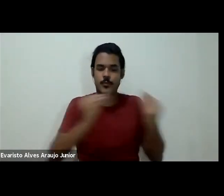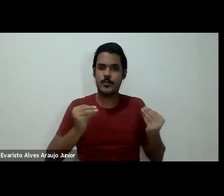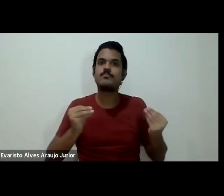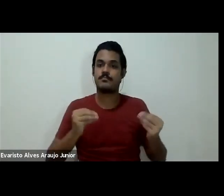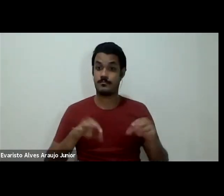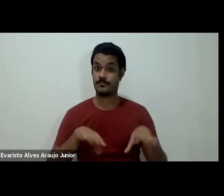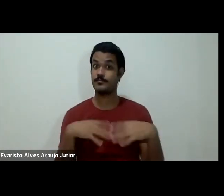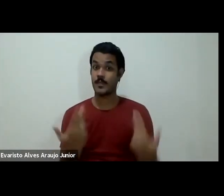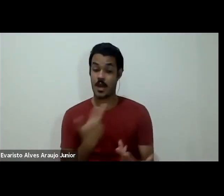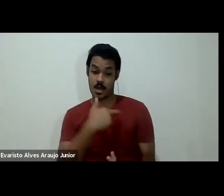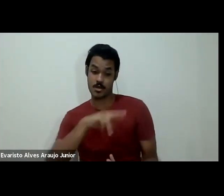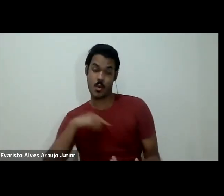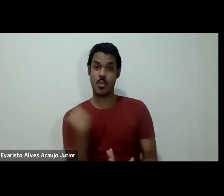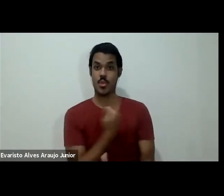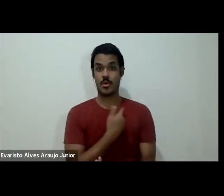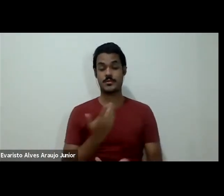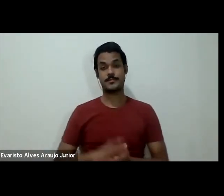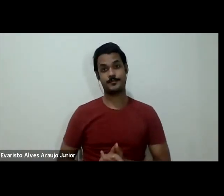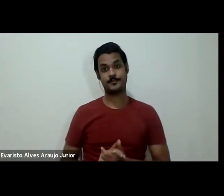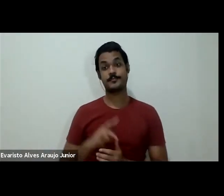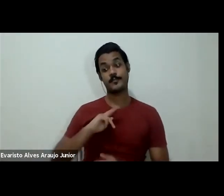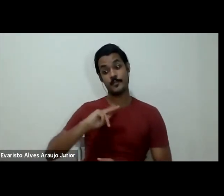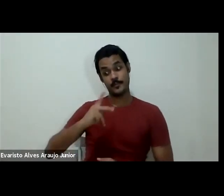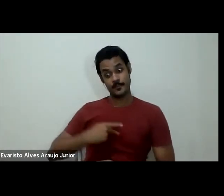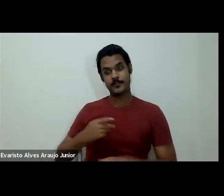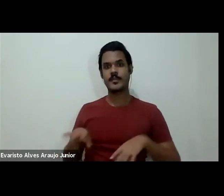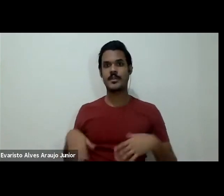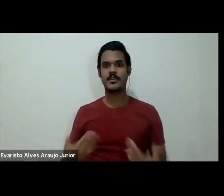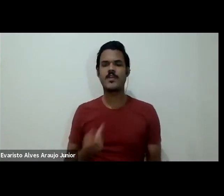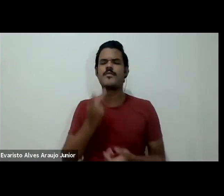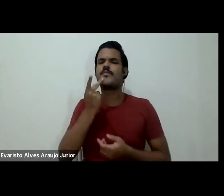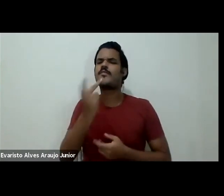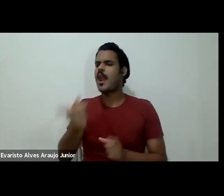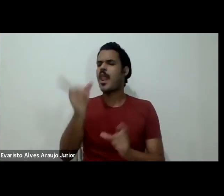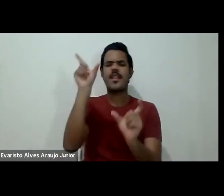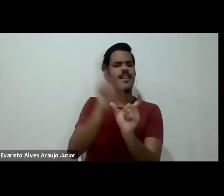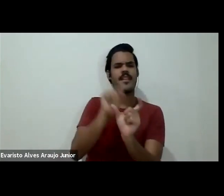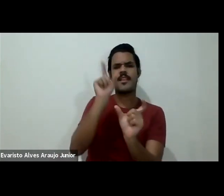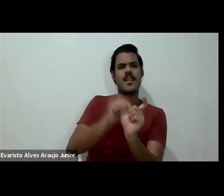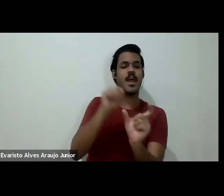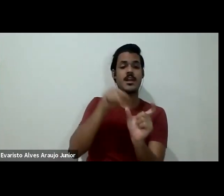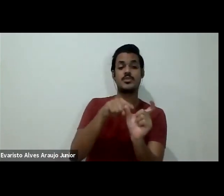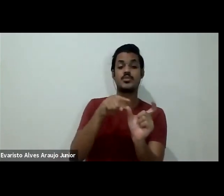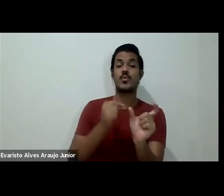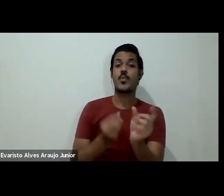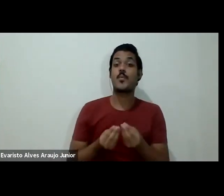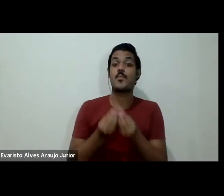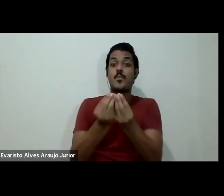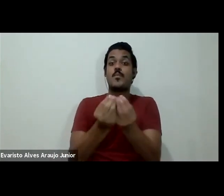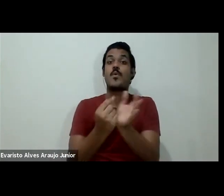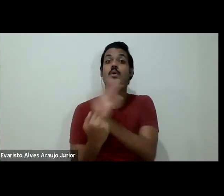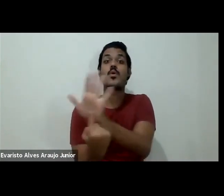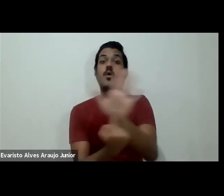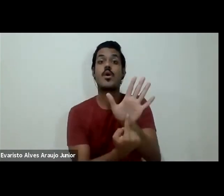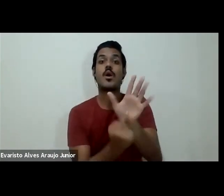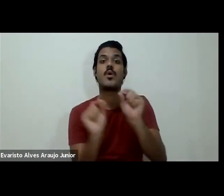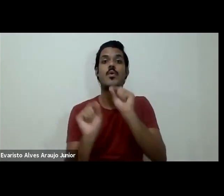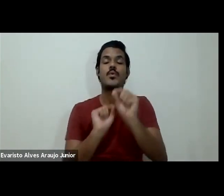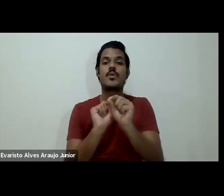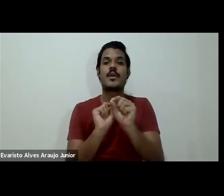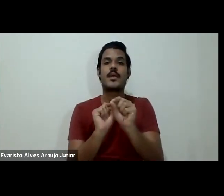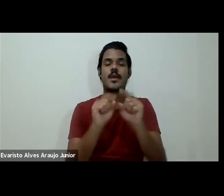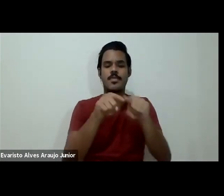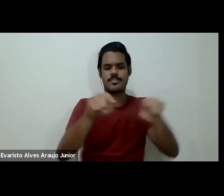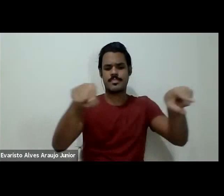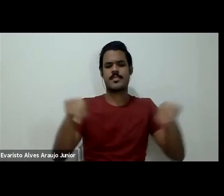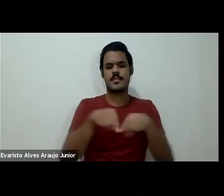nossa religiosidade. Então, falar sobre esse léxico, trazer esse léxico na sala de aula,